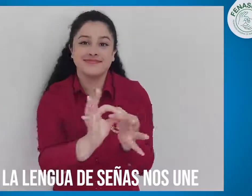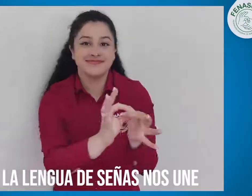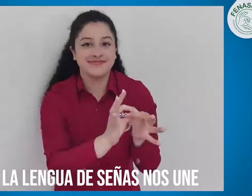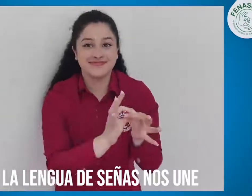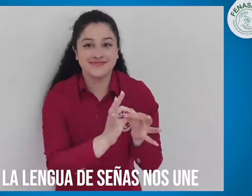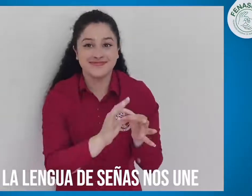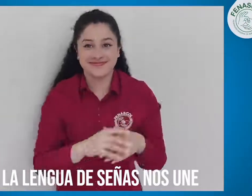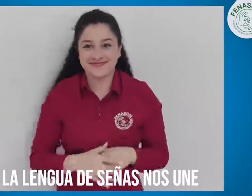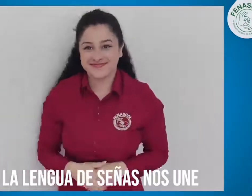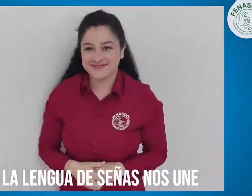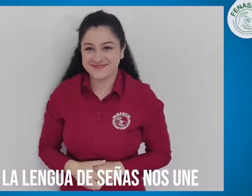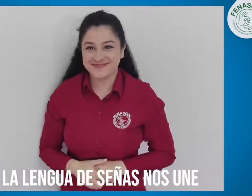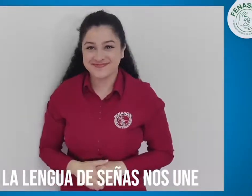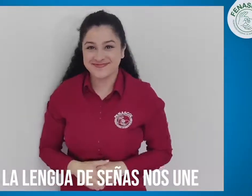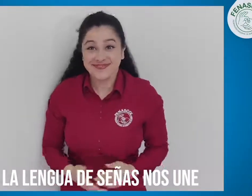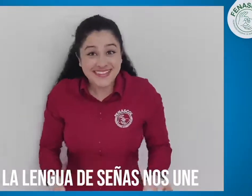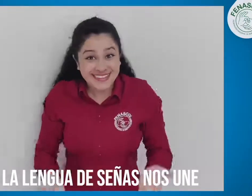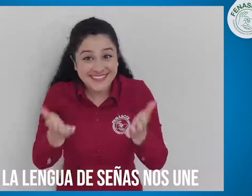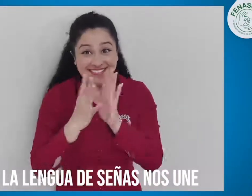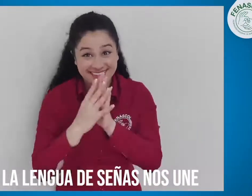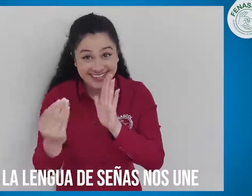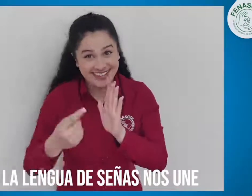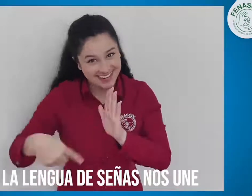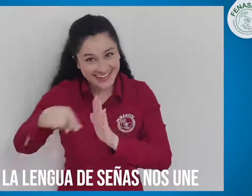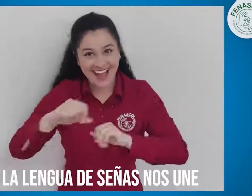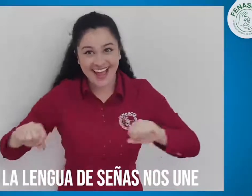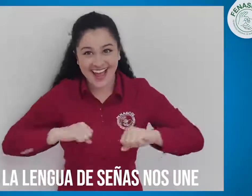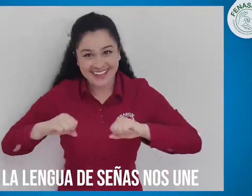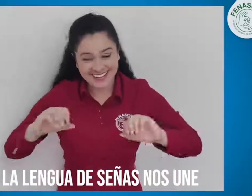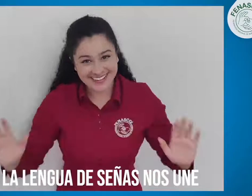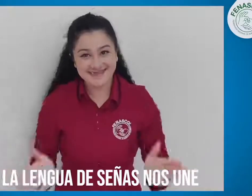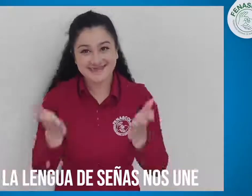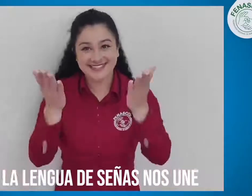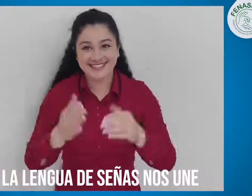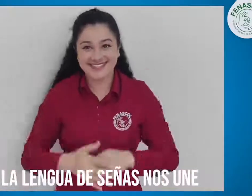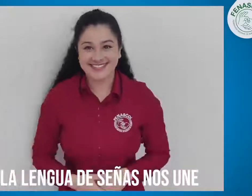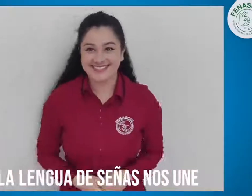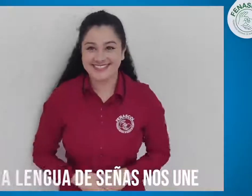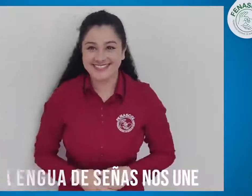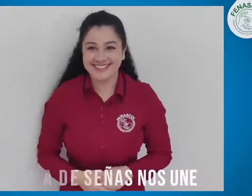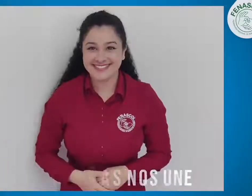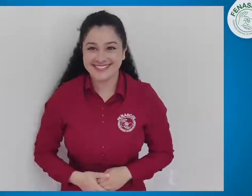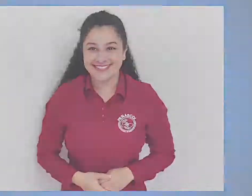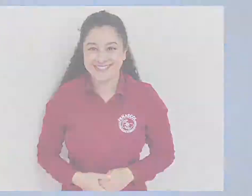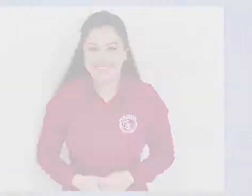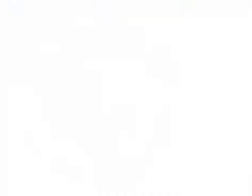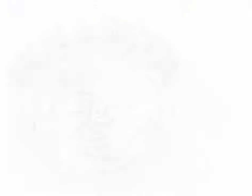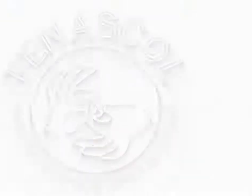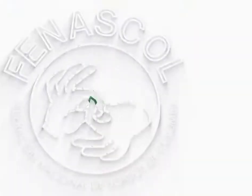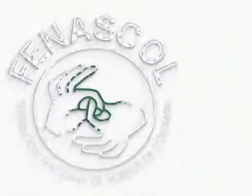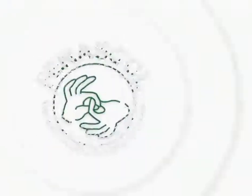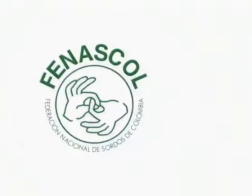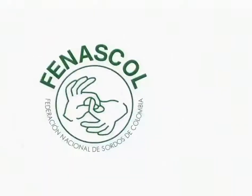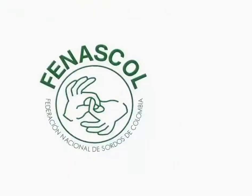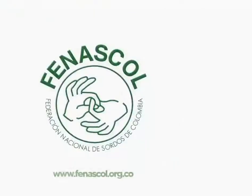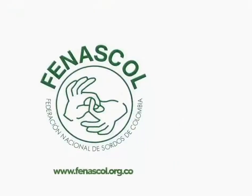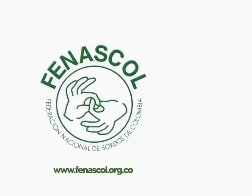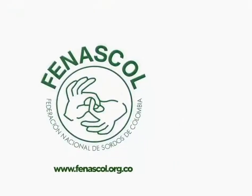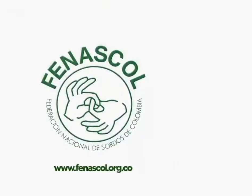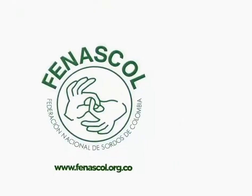no hace ni ánimo sumate al reto hazlo